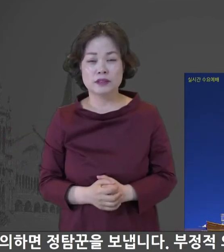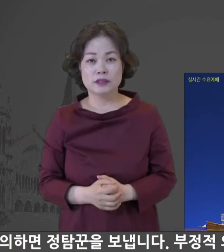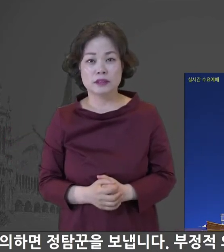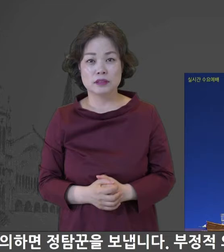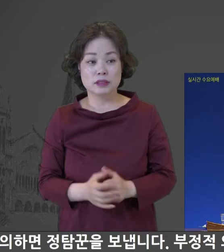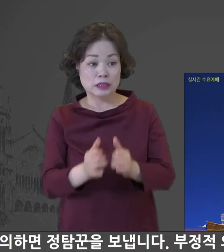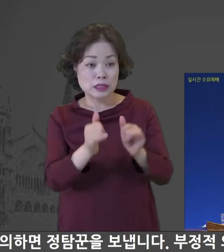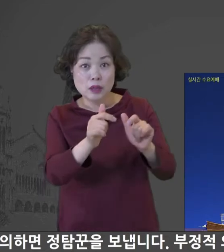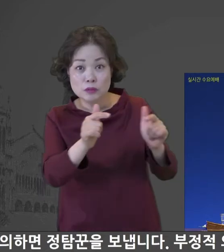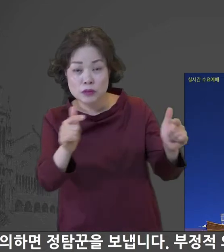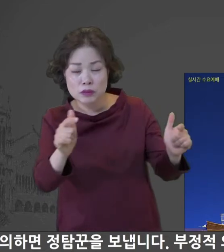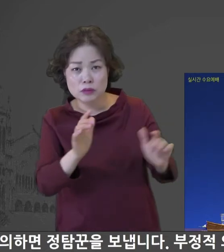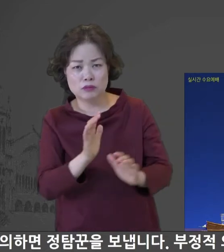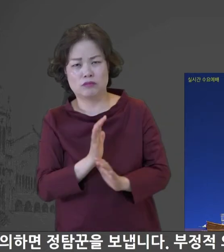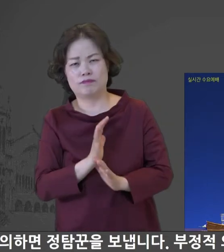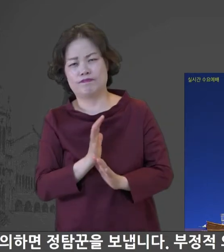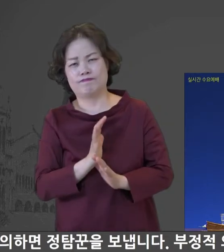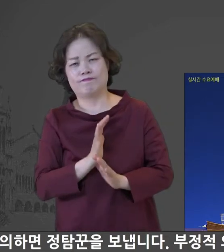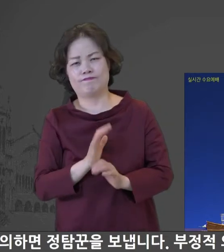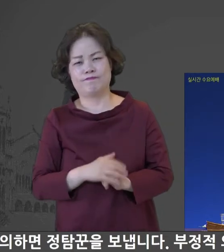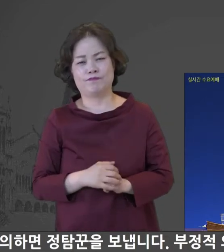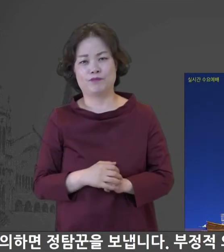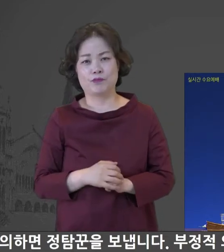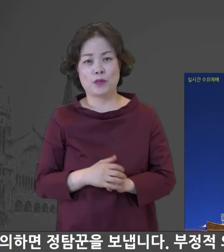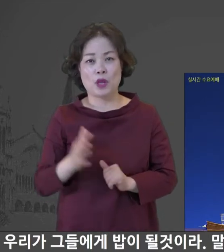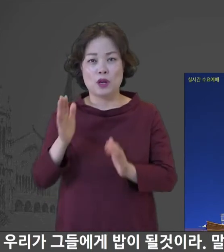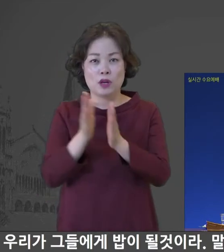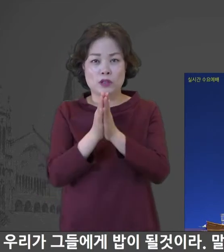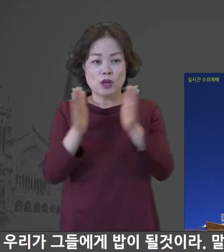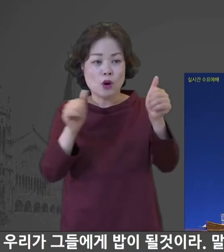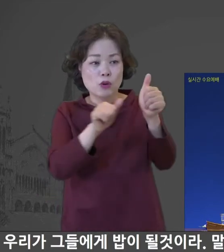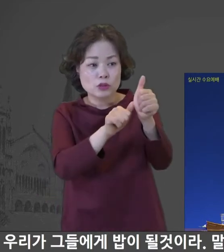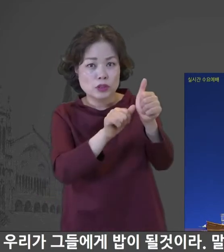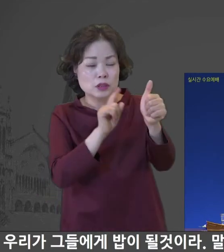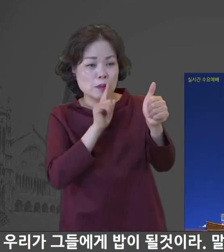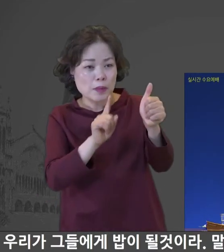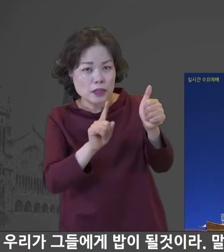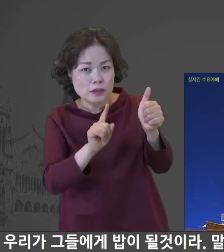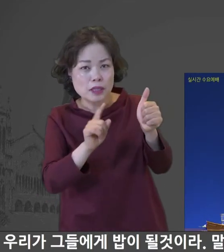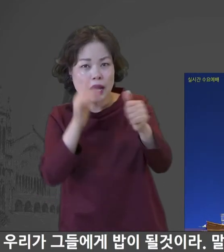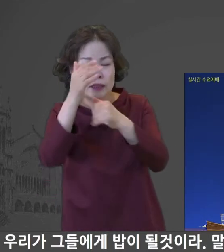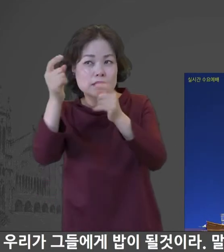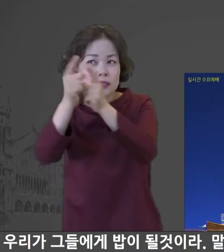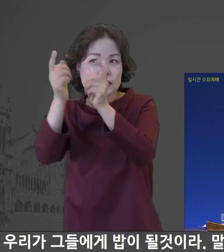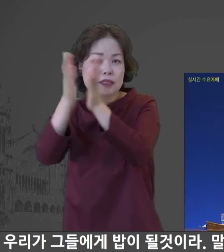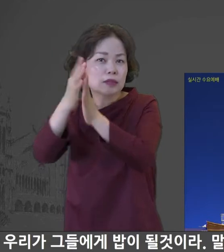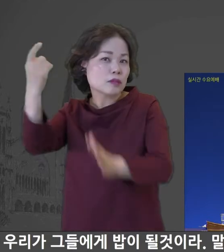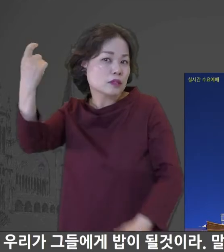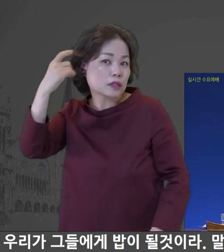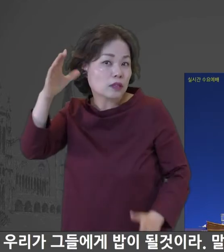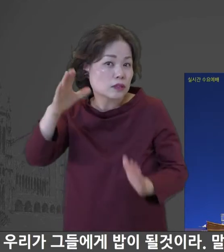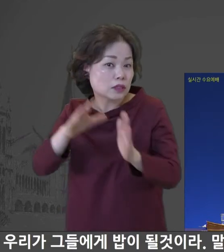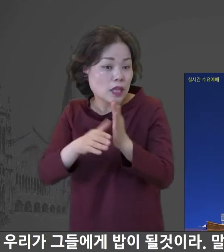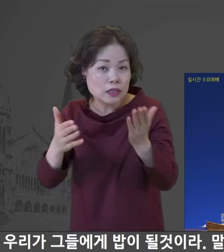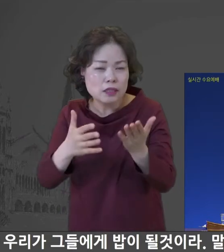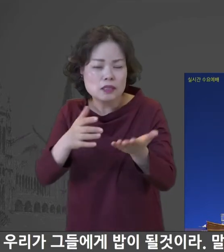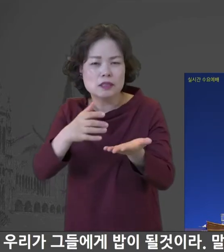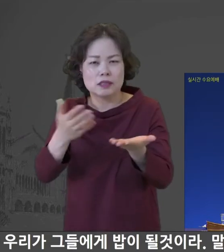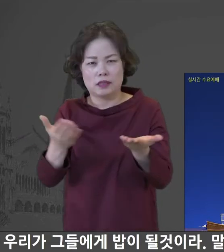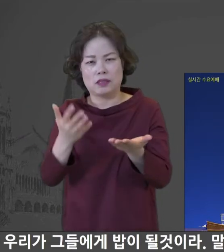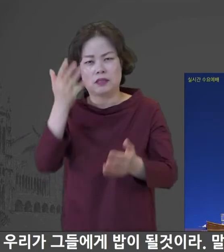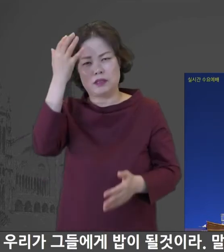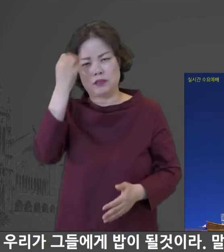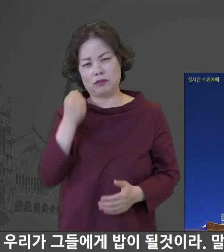그 사람들이 두려운 것이죠. 여호수아가 이 말씀을 하나님께 직접 들었을 때에 아마 이 사건을 기억했을